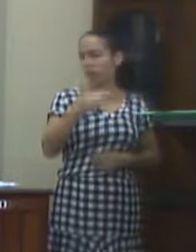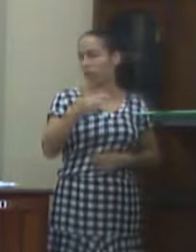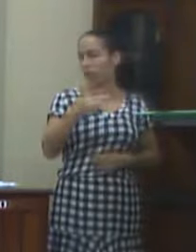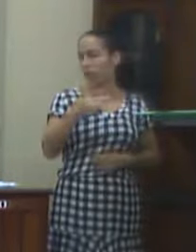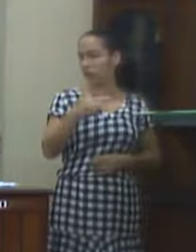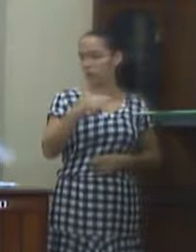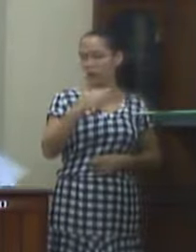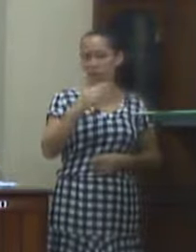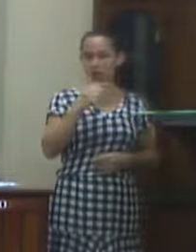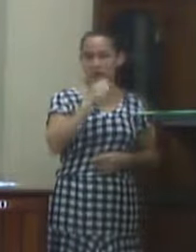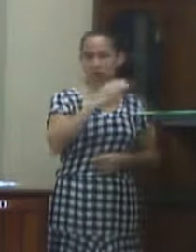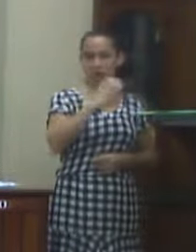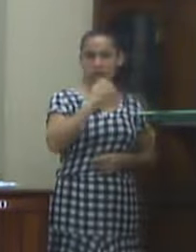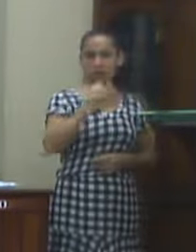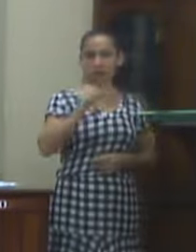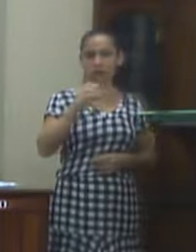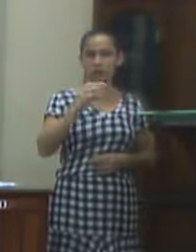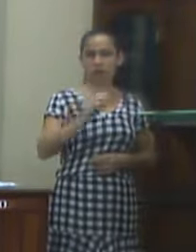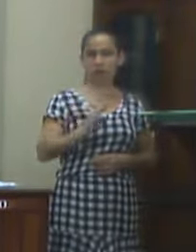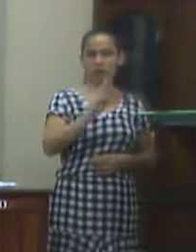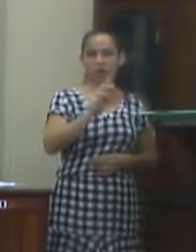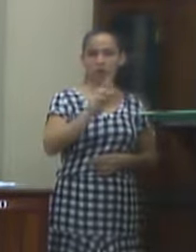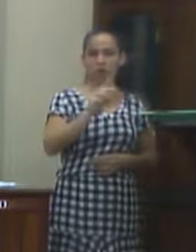Walter Luiz Tavares.